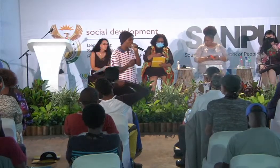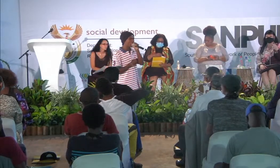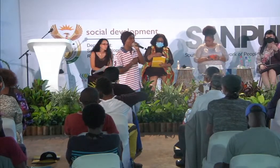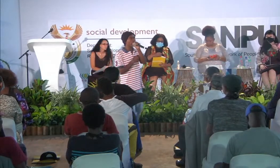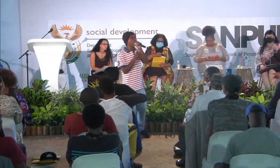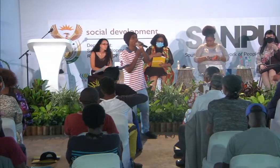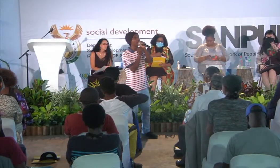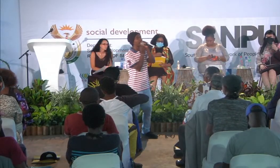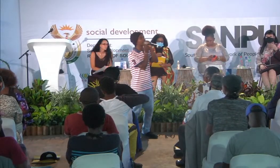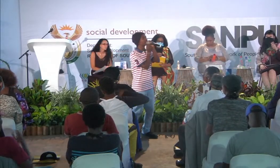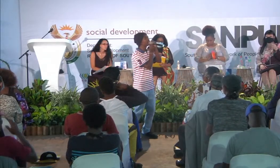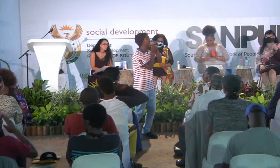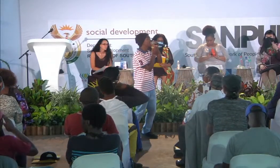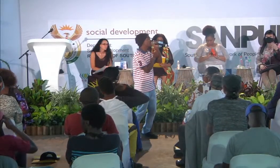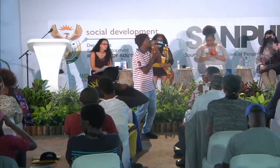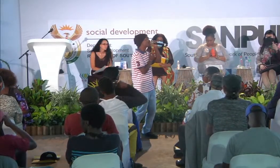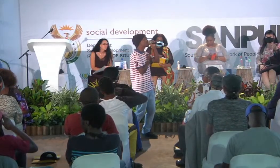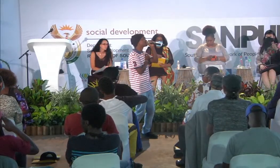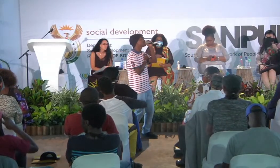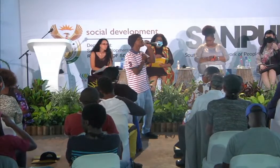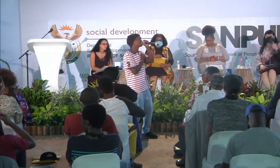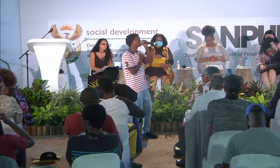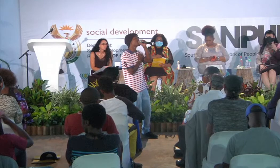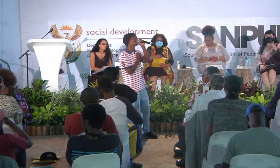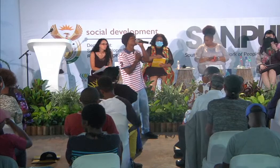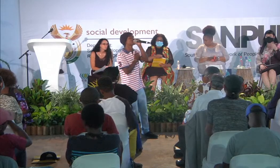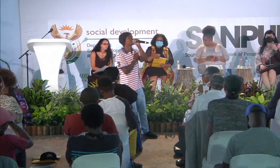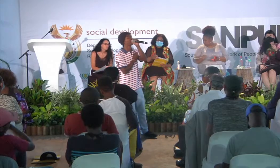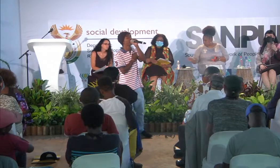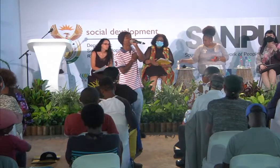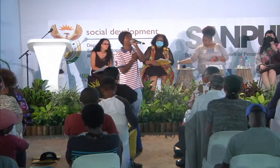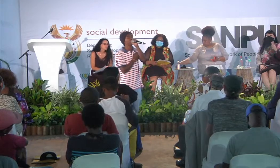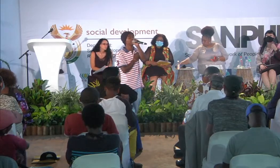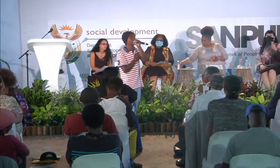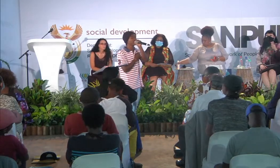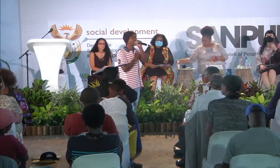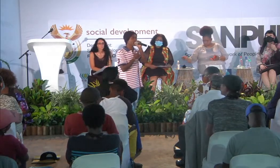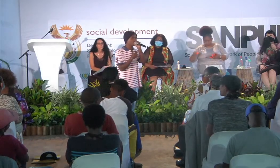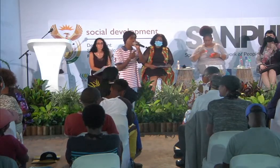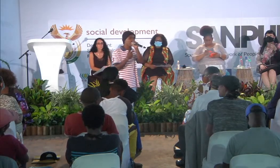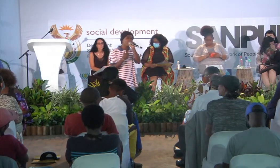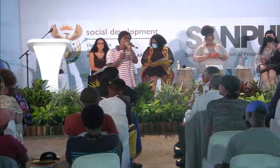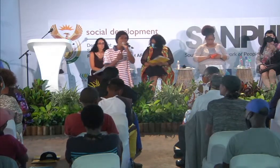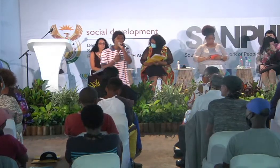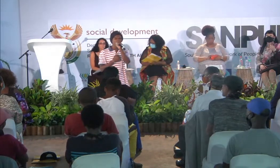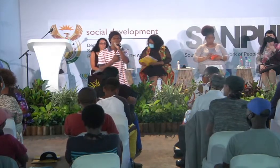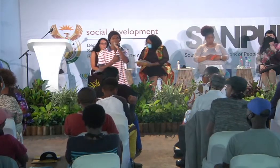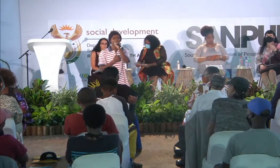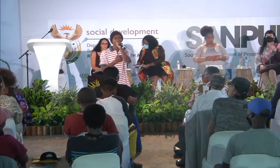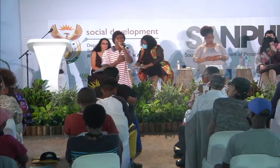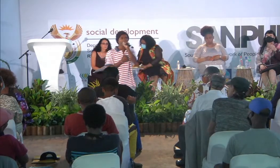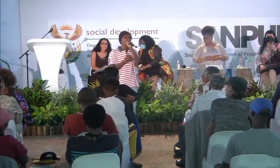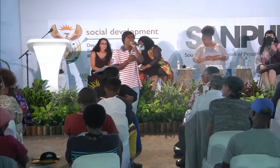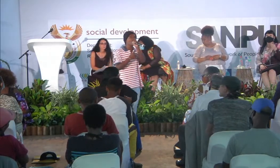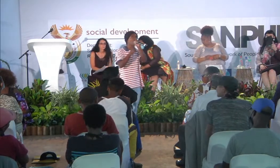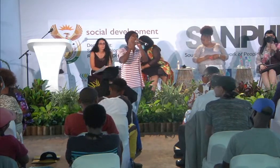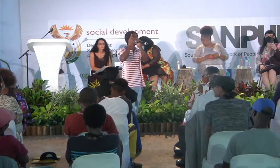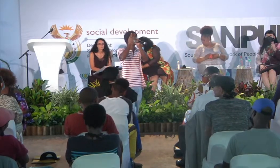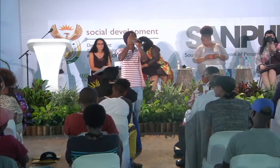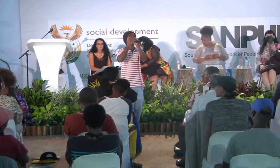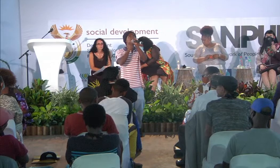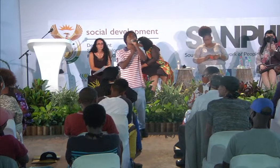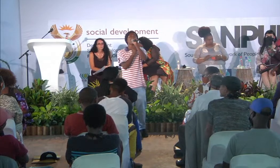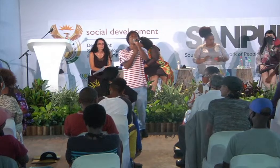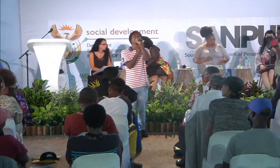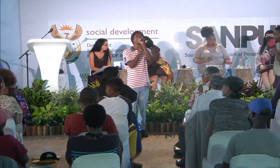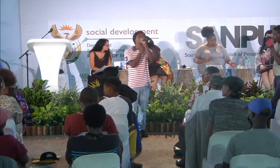ngedolo ngiyabuza mdali senzeni kulo mhlaba osilethe kona sonke saphila ephutheni ngisho mdala emncane ubona inyembezi emehlweni kodwa ngiyazi